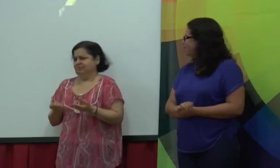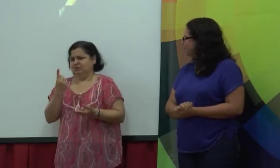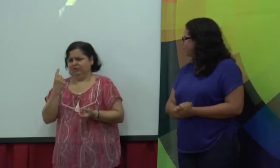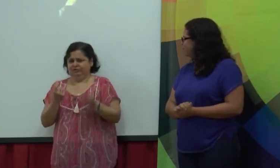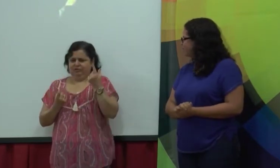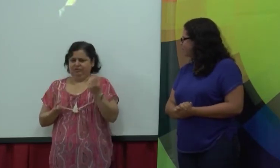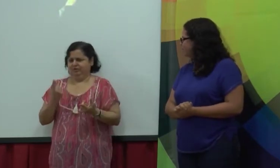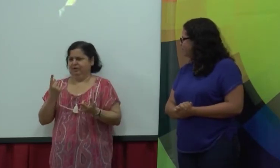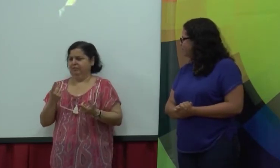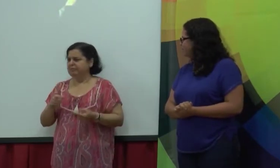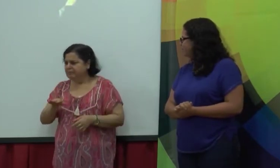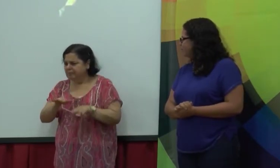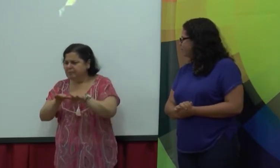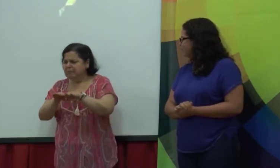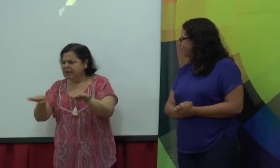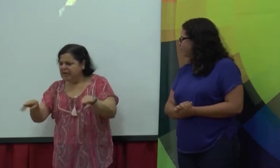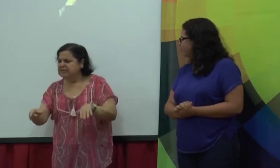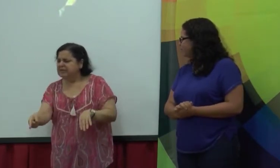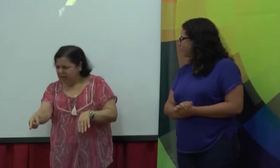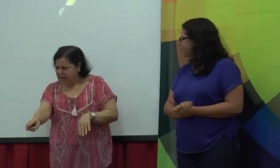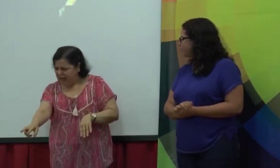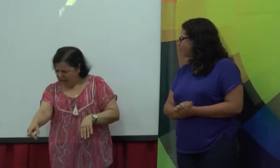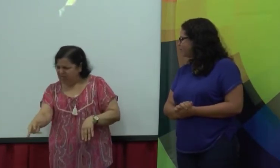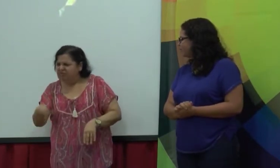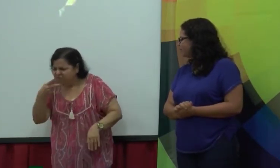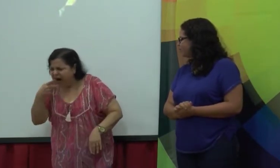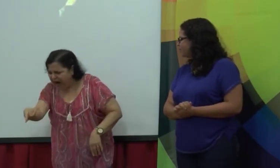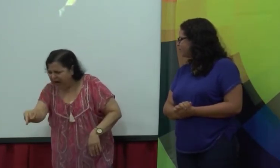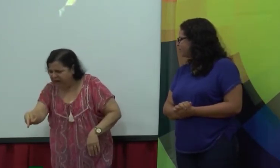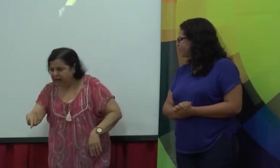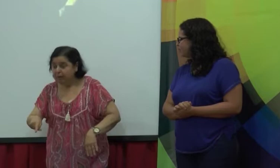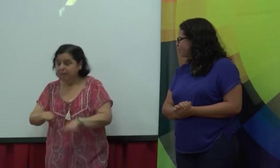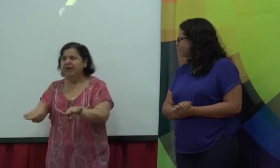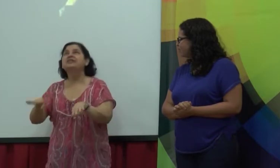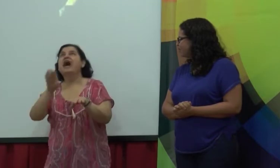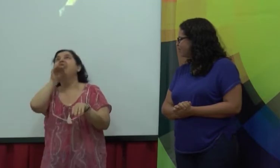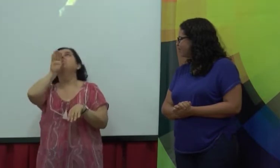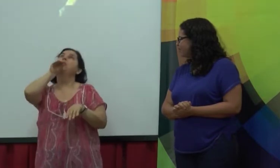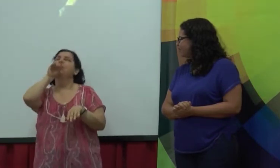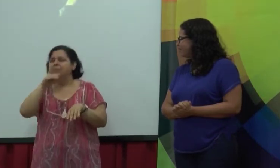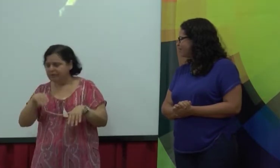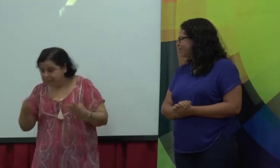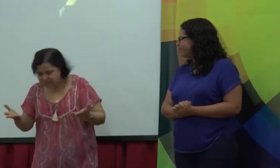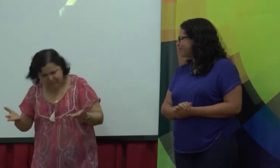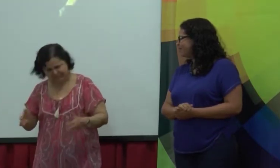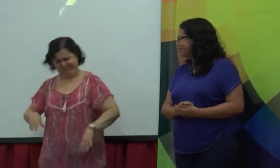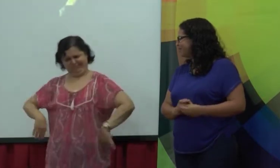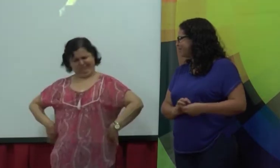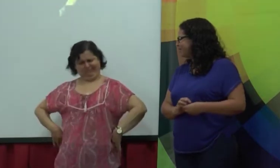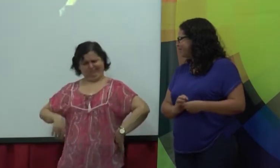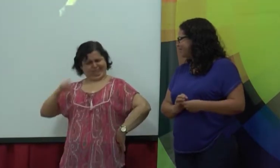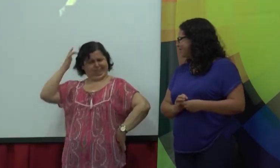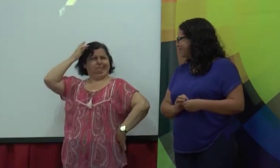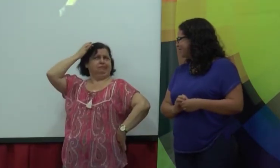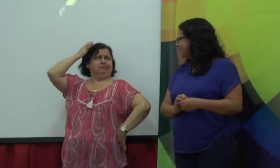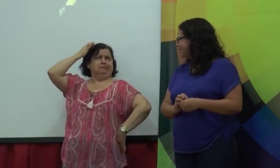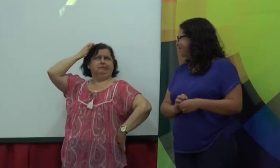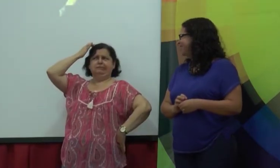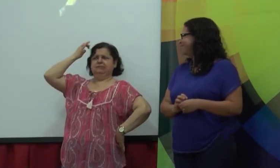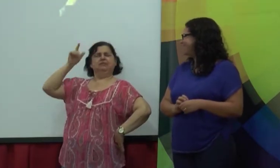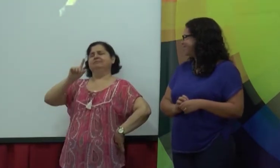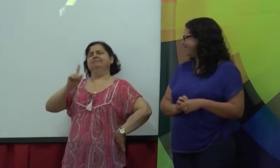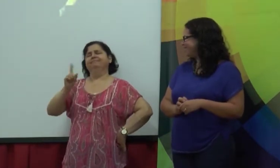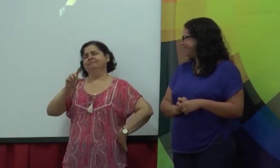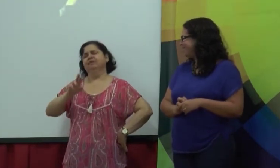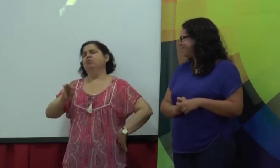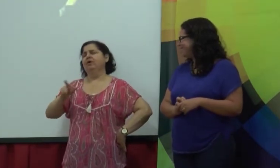Uma pesquisa, né? Vários objetos que se movimentavam, falam, a mesa tem boca? Não,